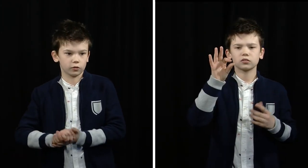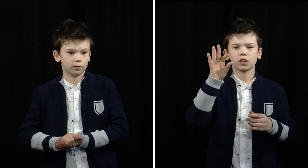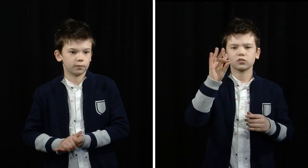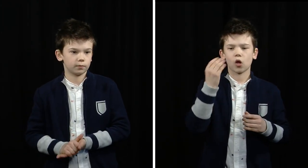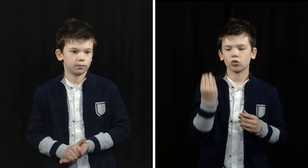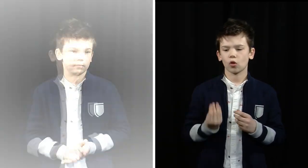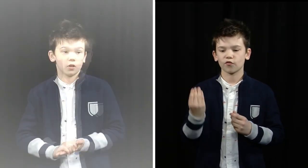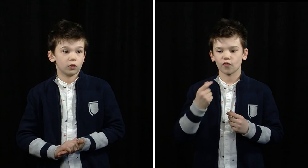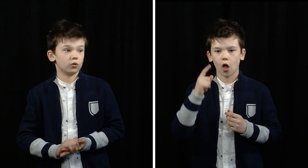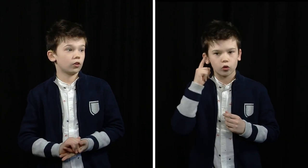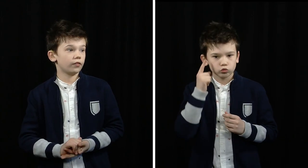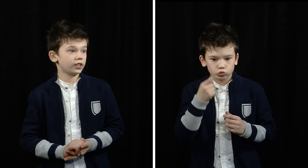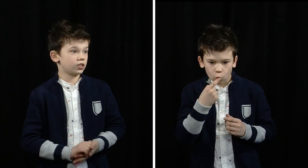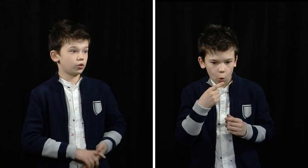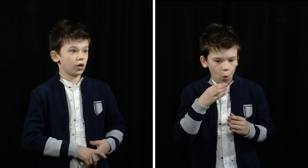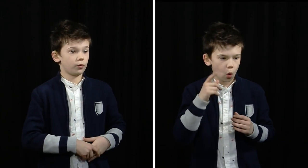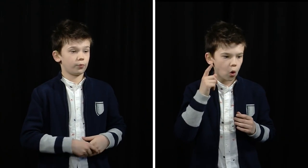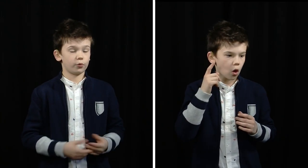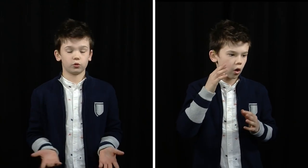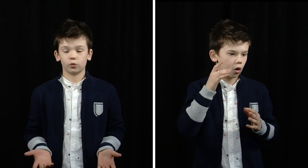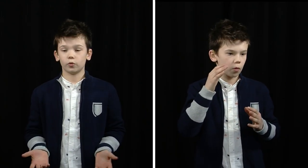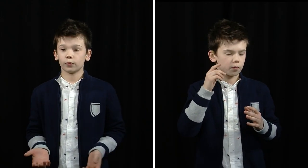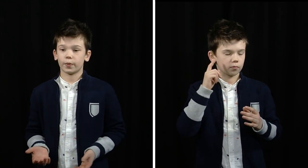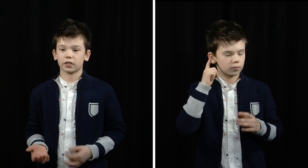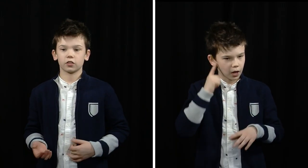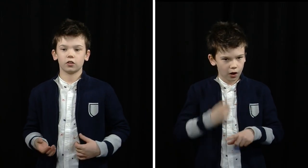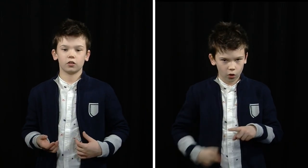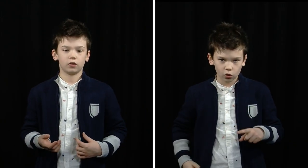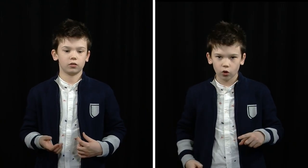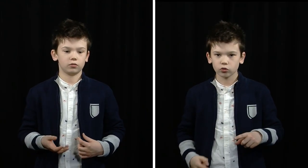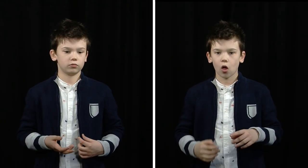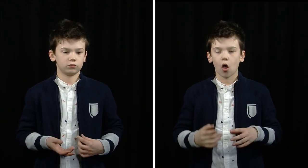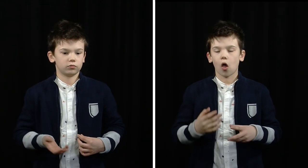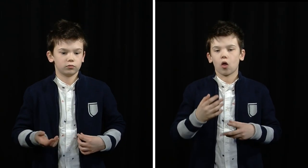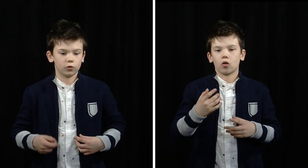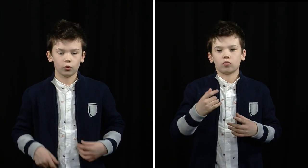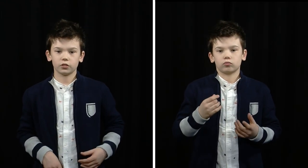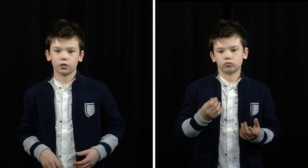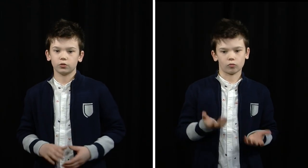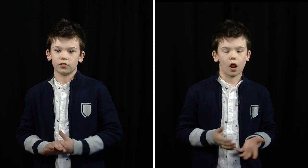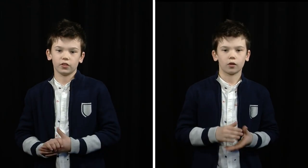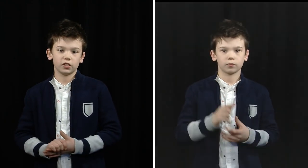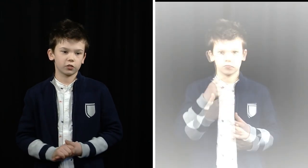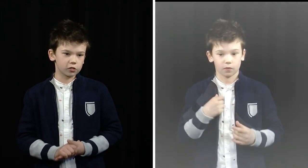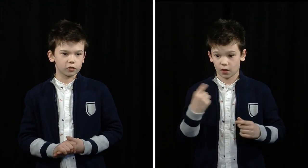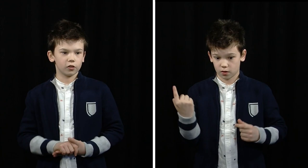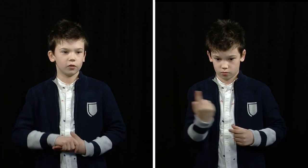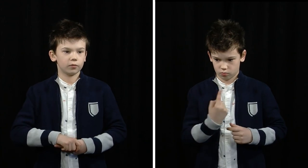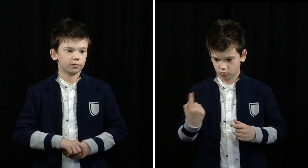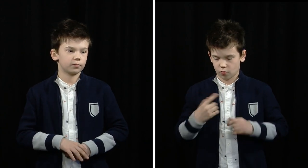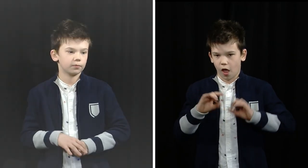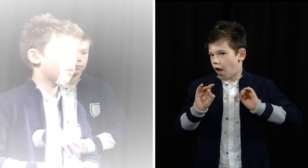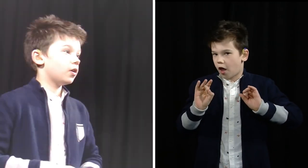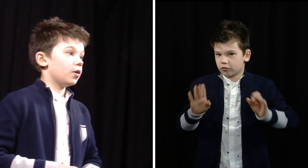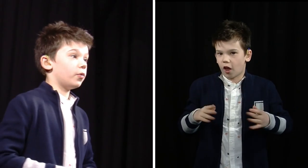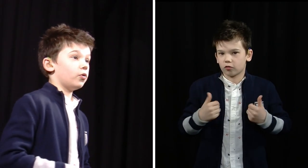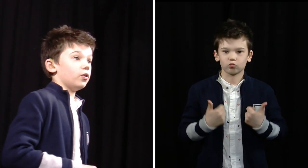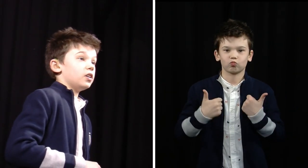malentendants. Donc en fait, c'est chouette pour tout le monde parce que ça nous évite d'être seuls.